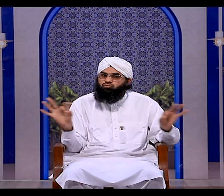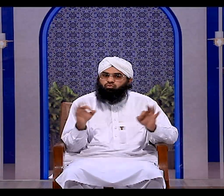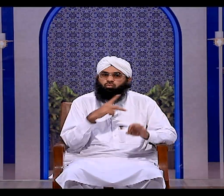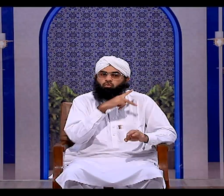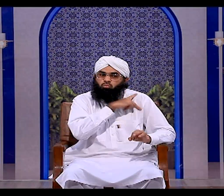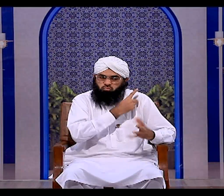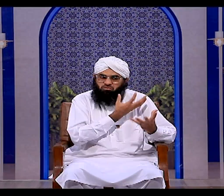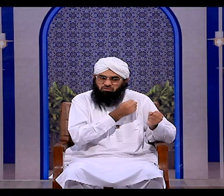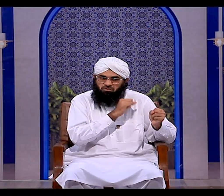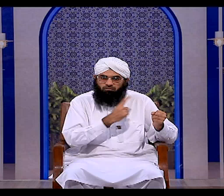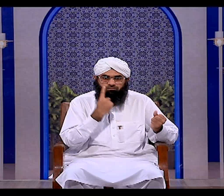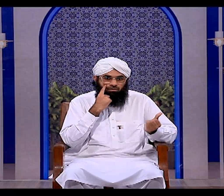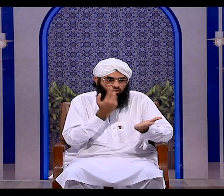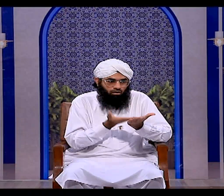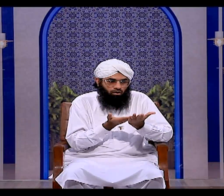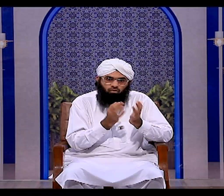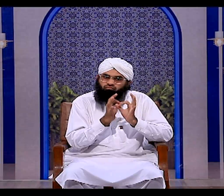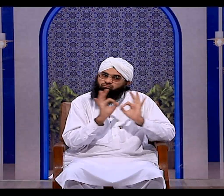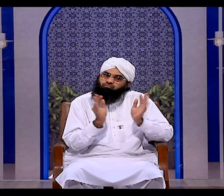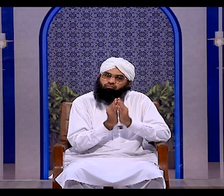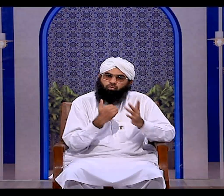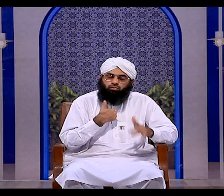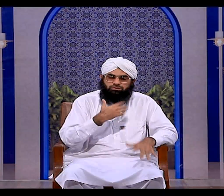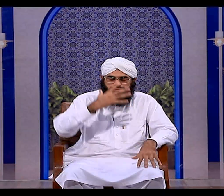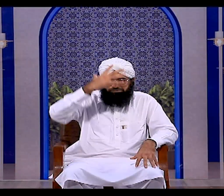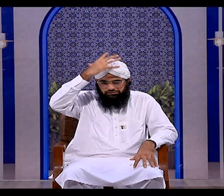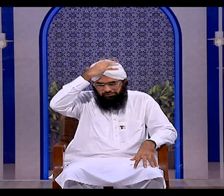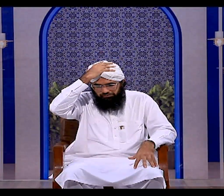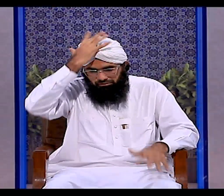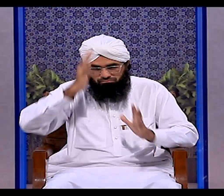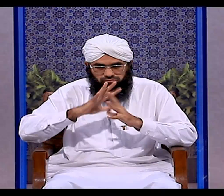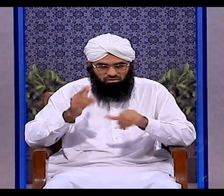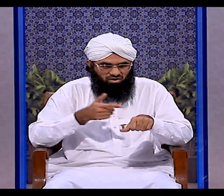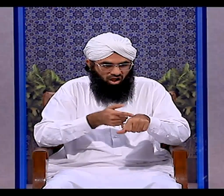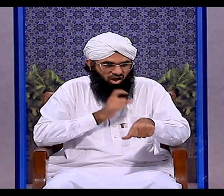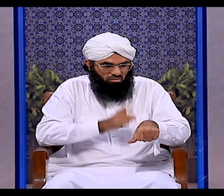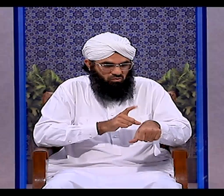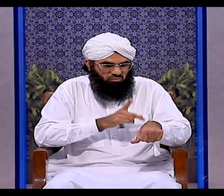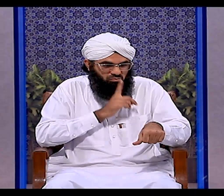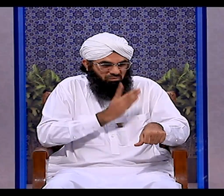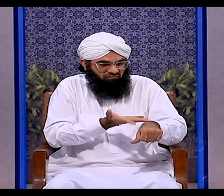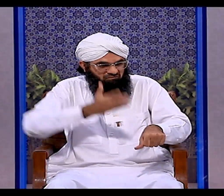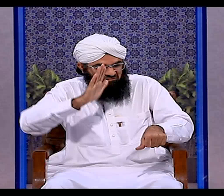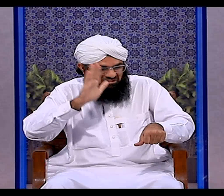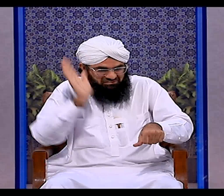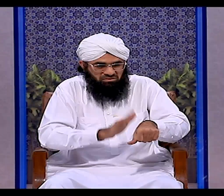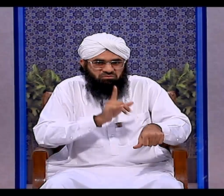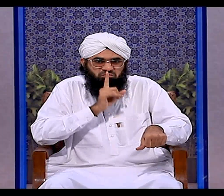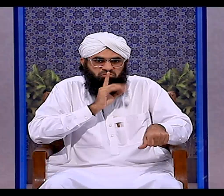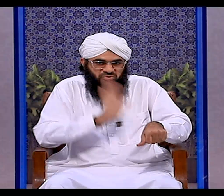گواہیاں قائم ہو چکی ہوں گی۔ وہ سٹ پٹا یعنی گھبرا جائے گا اور اپنے اعضاء کو ڈانٹتے ہوئے کہے گا اے